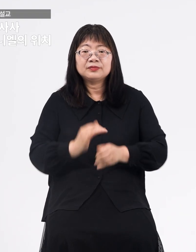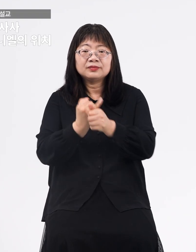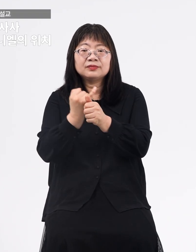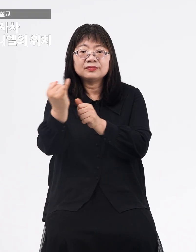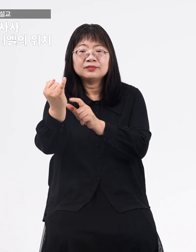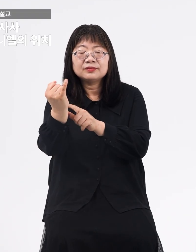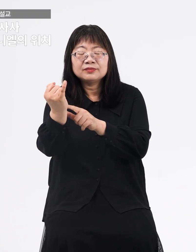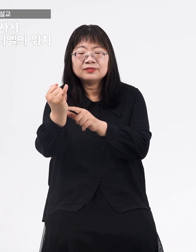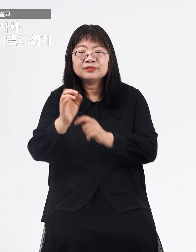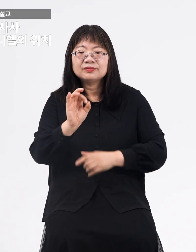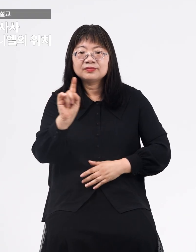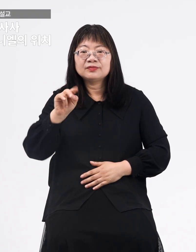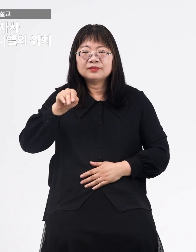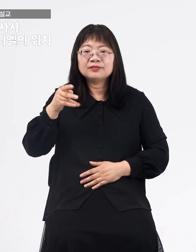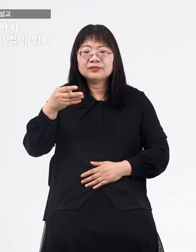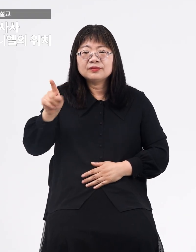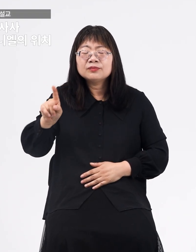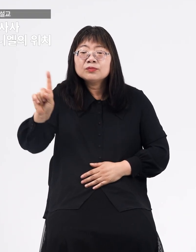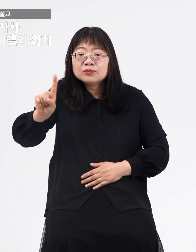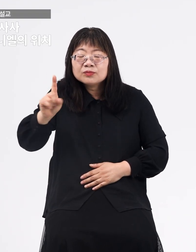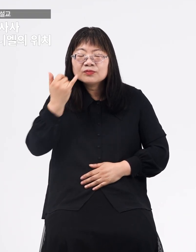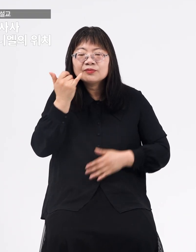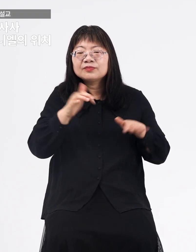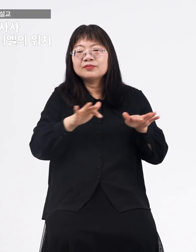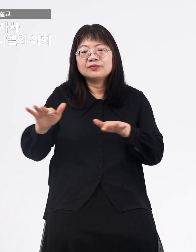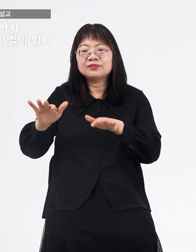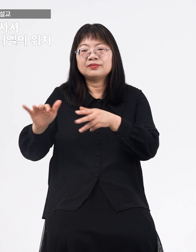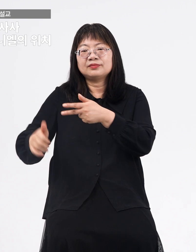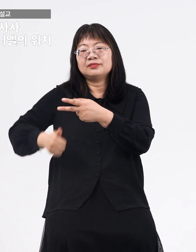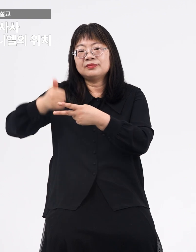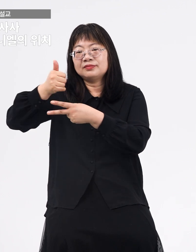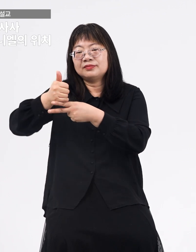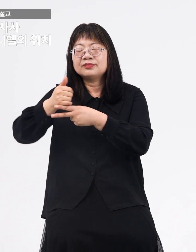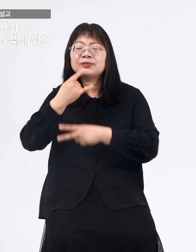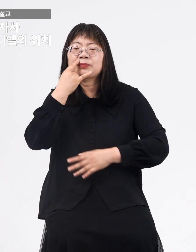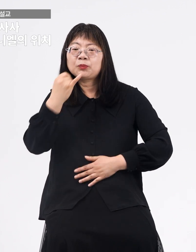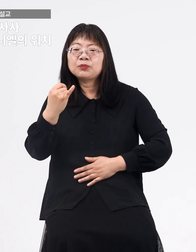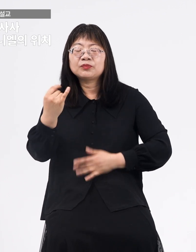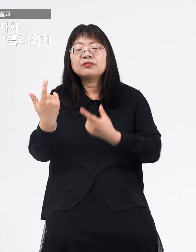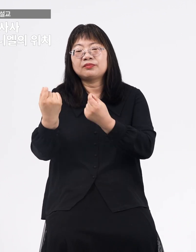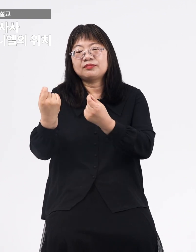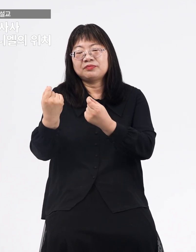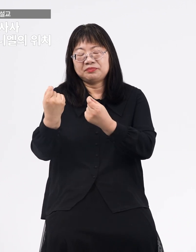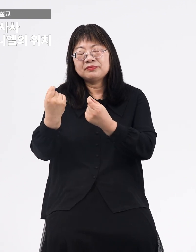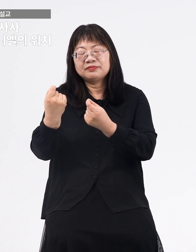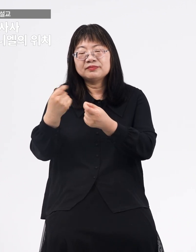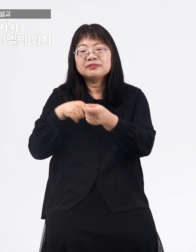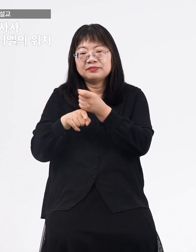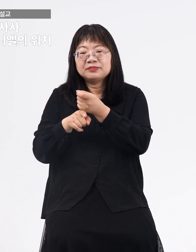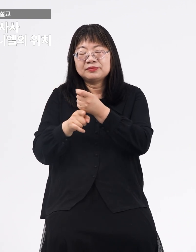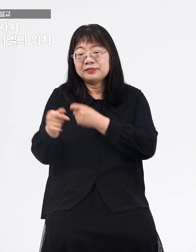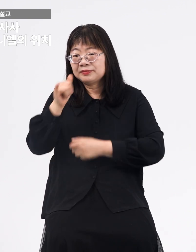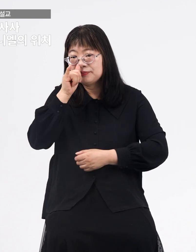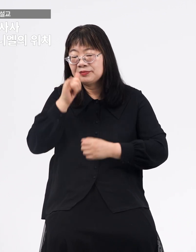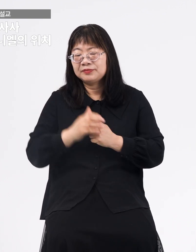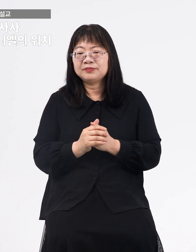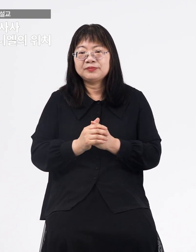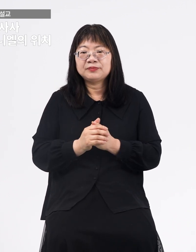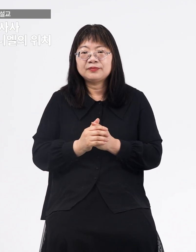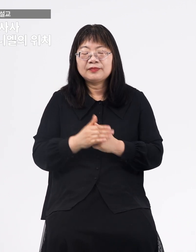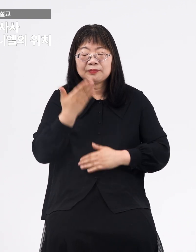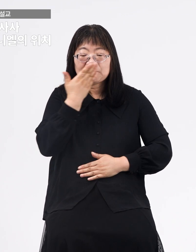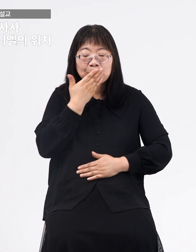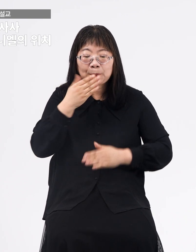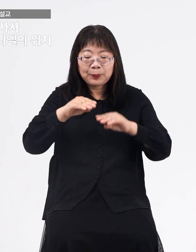격인 아세라는 바다의 신입니다. 어머니 이런 뜻이에요. 예, 가나안에 아주 몇